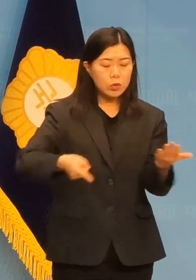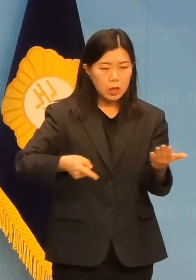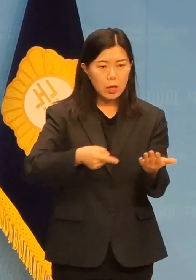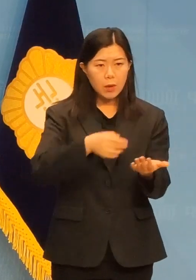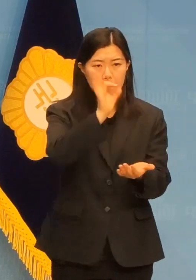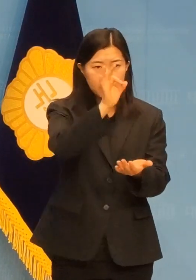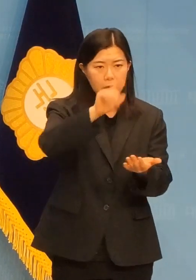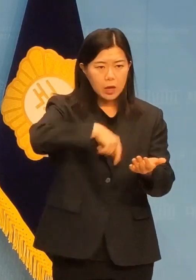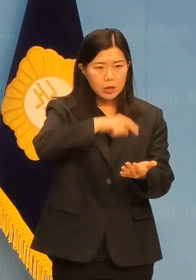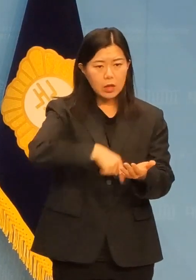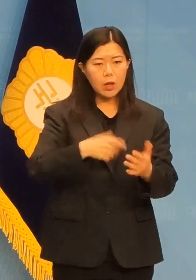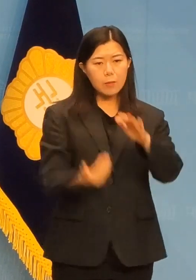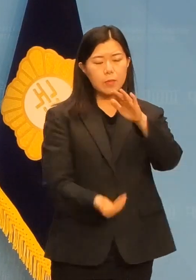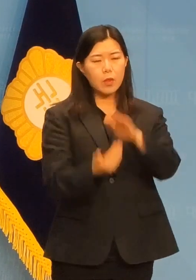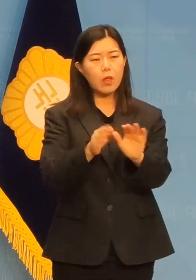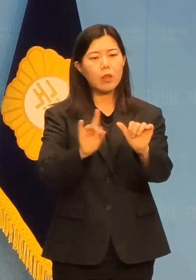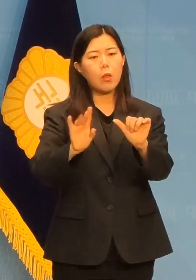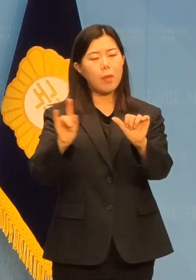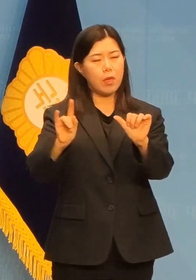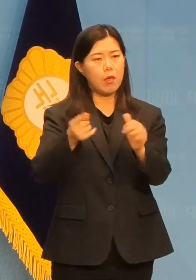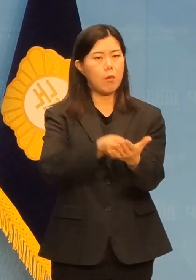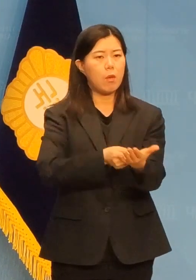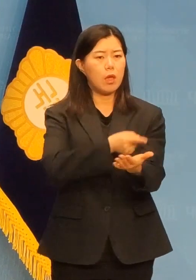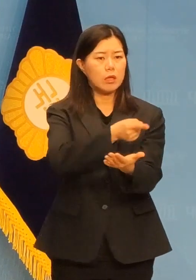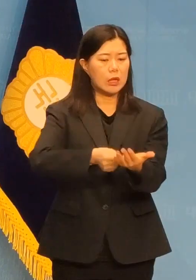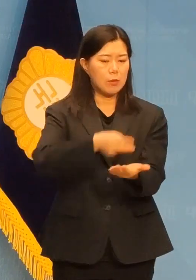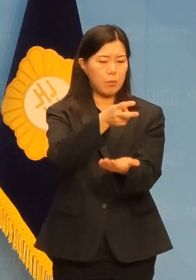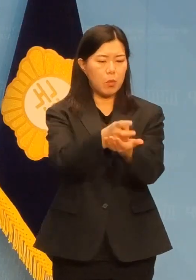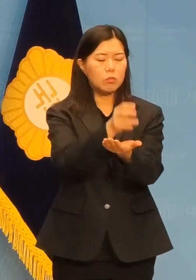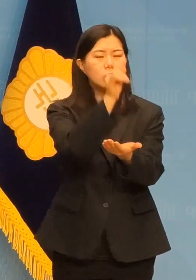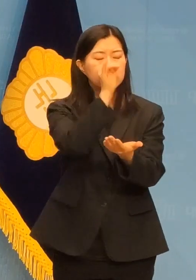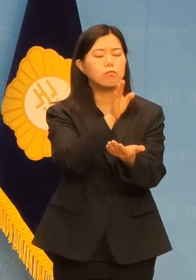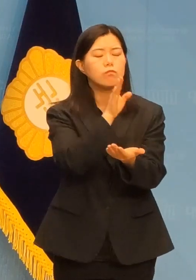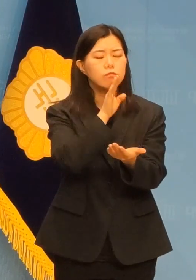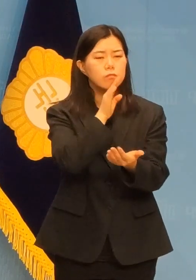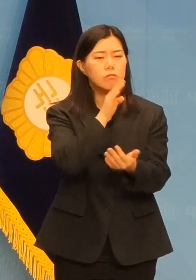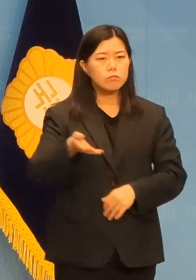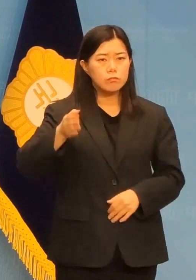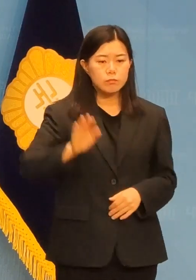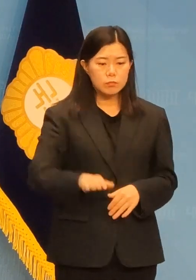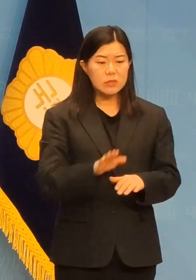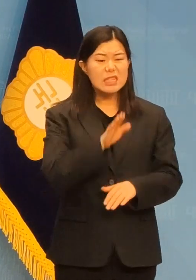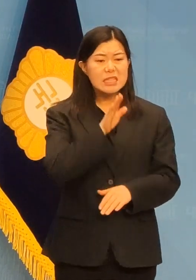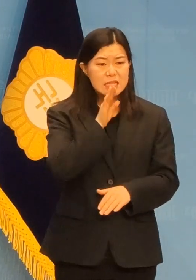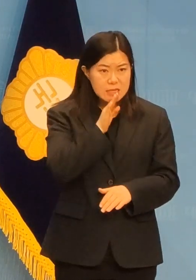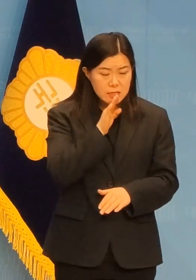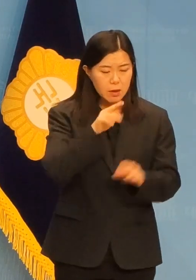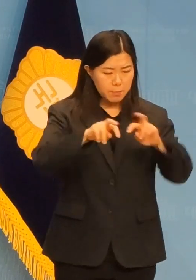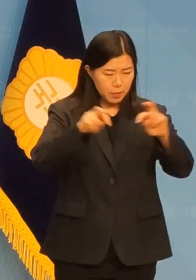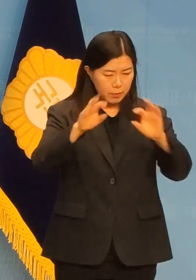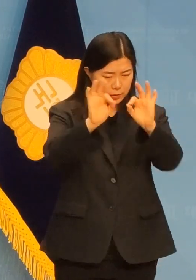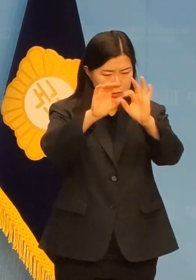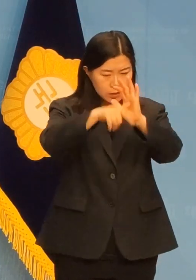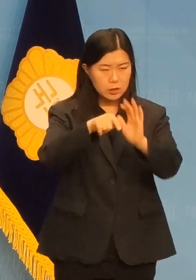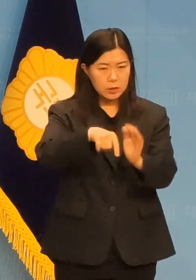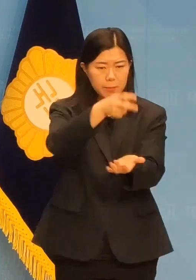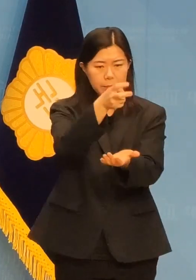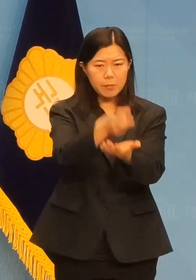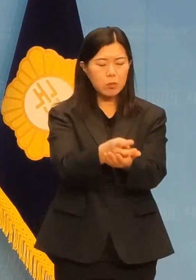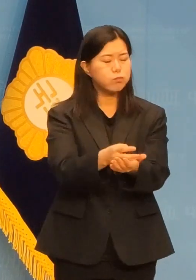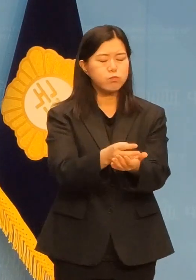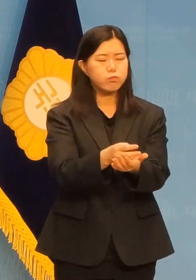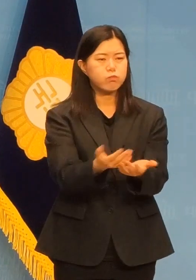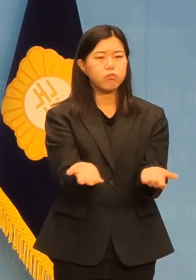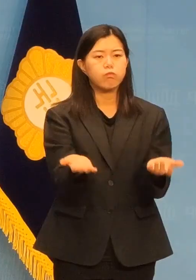최대 5배까지 배상하도록 이미 규정돼 있었습니다. 하지만 실제 현장에서는 이 규정이 거의